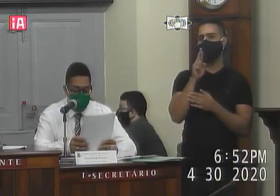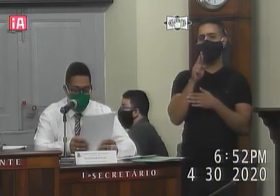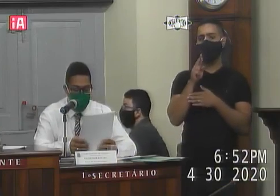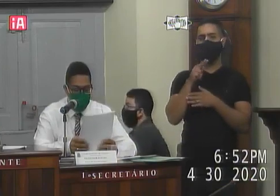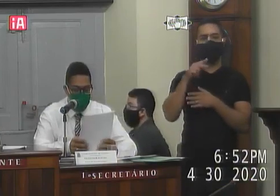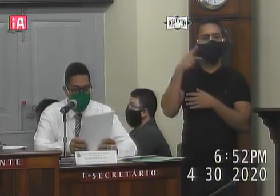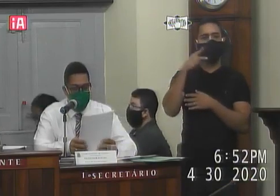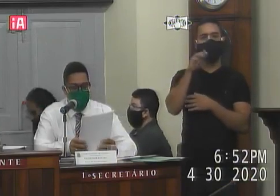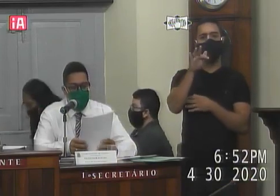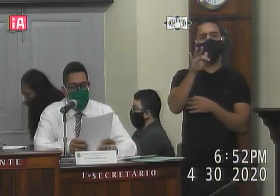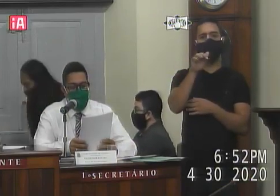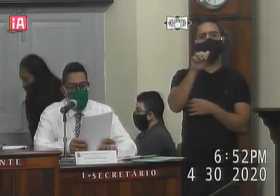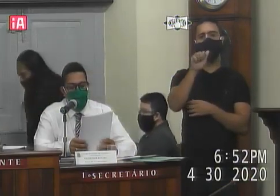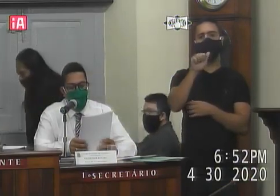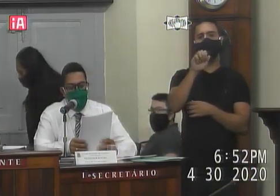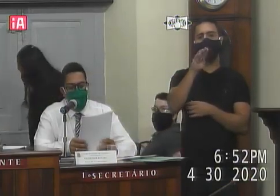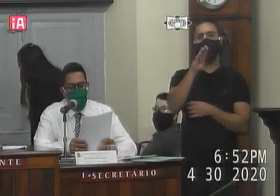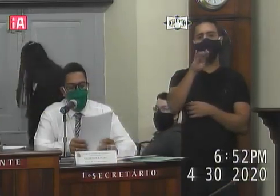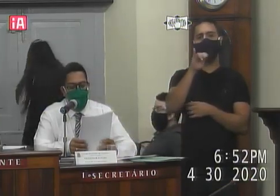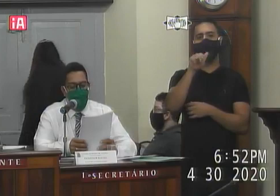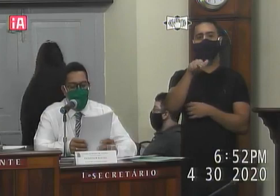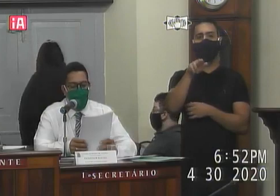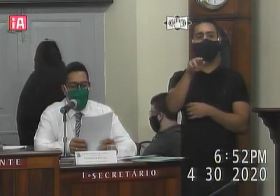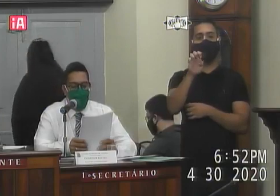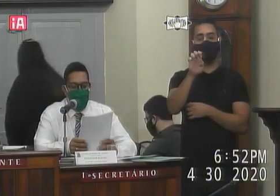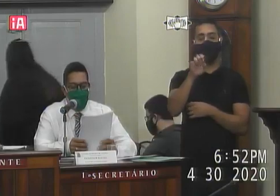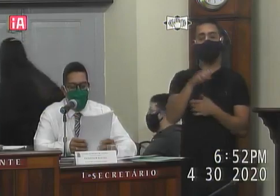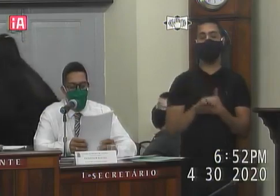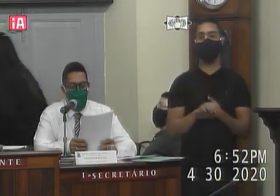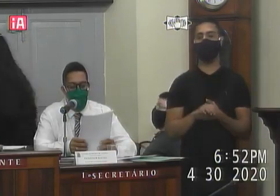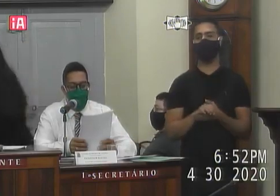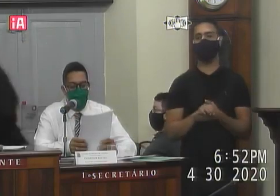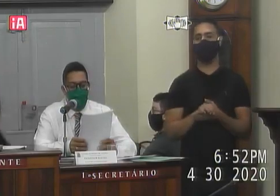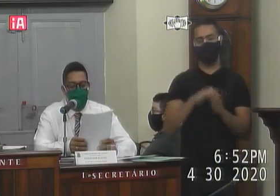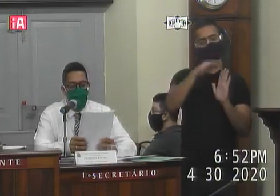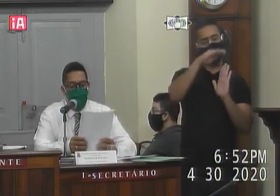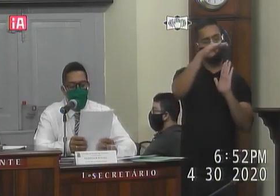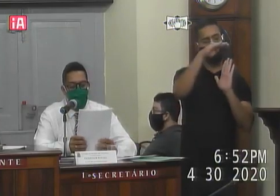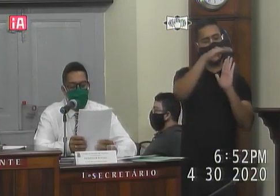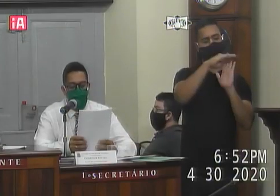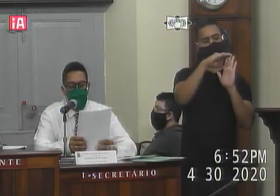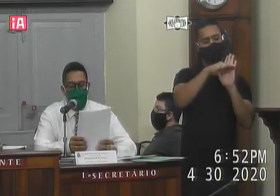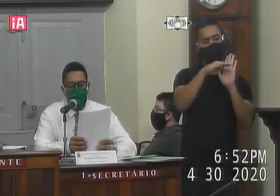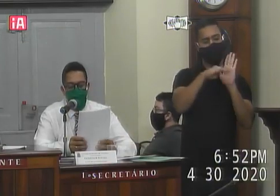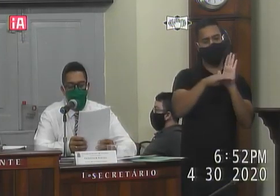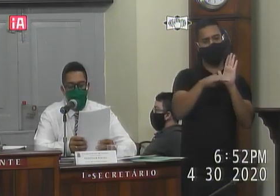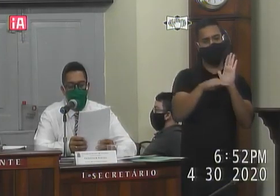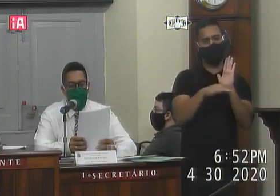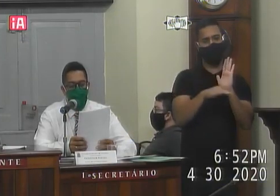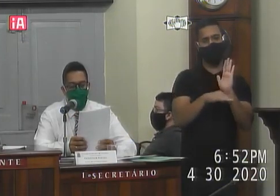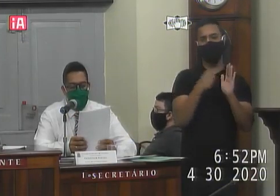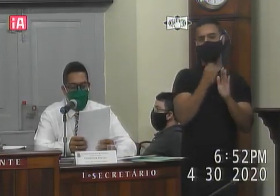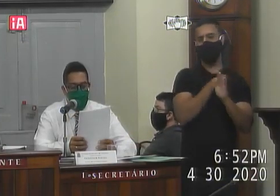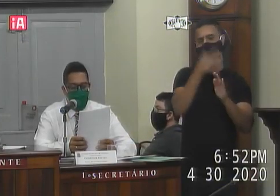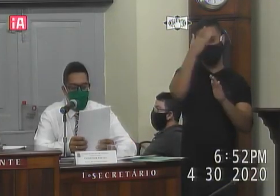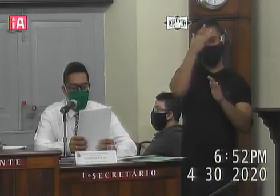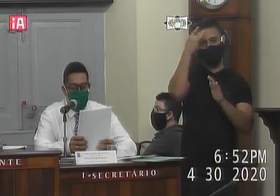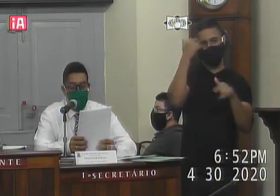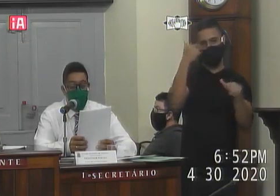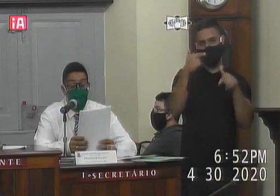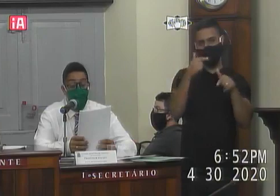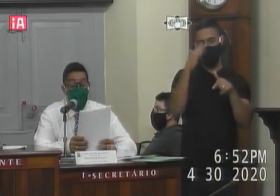vereadora Fabiane. Segue em anexo, relação completa dos cargos comissionados de função